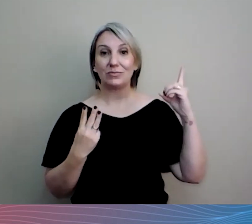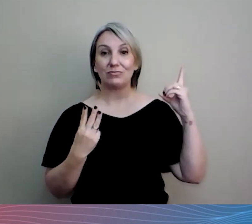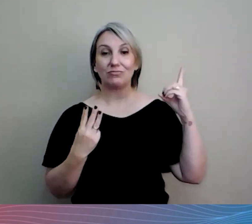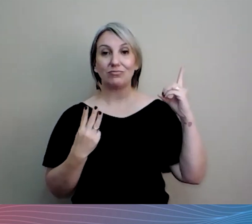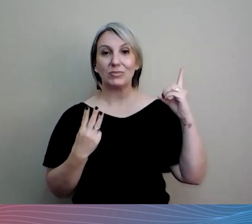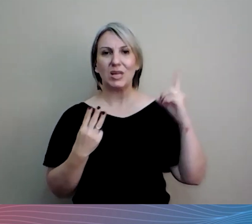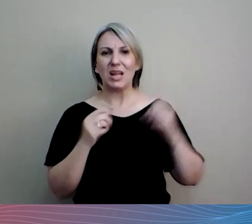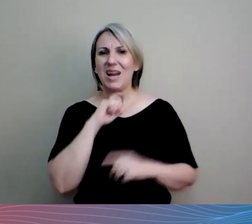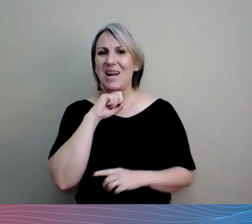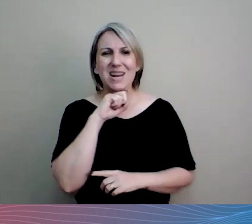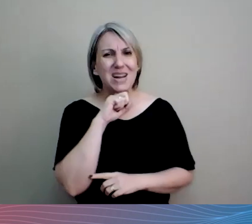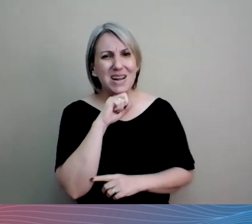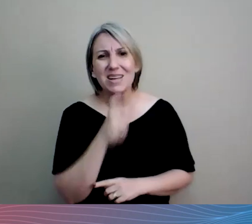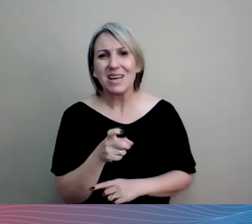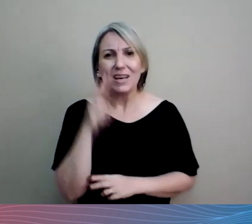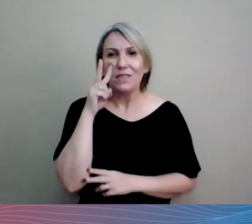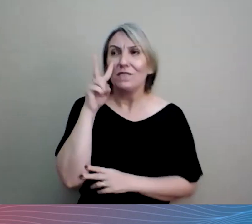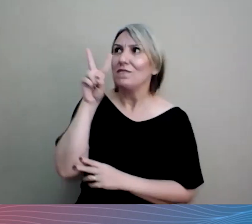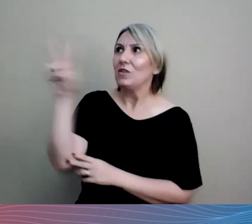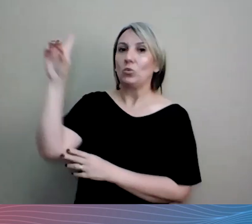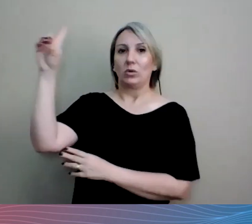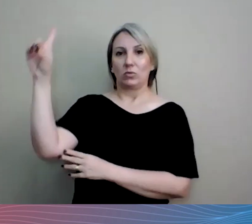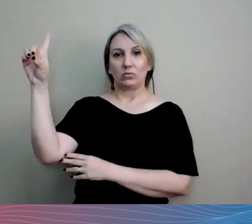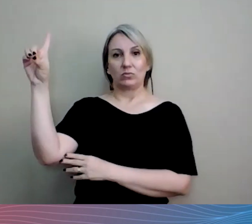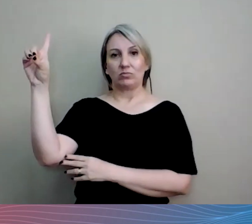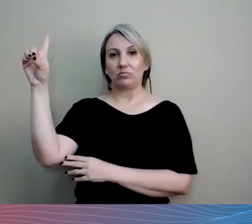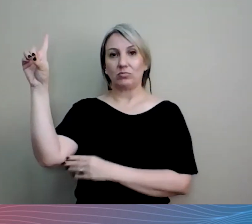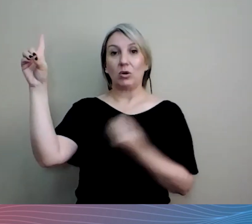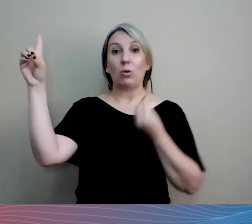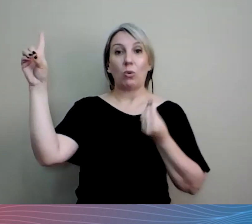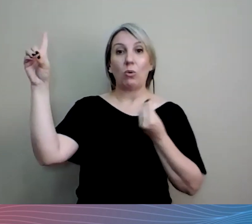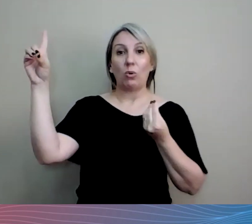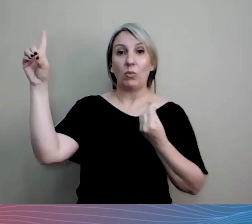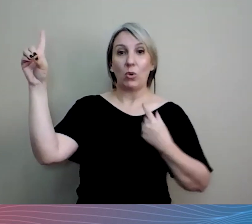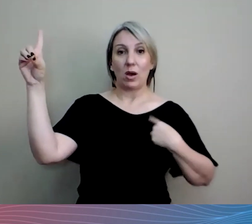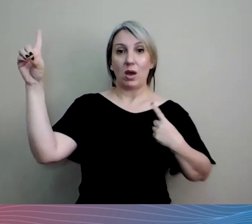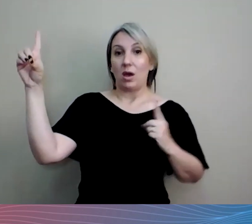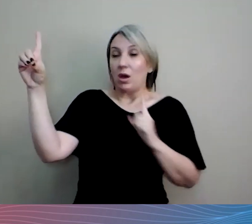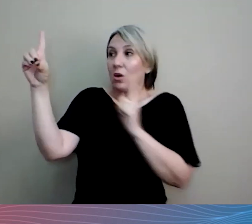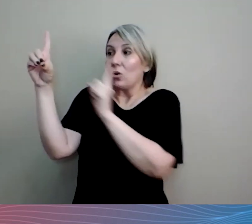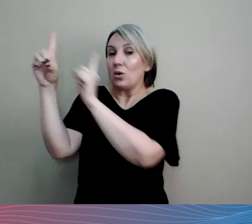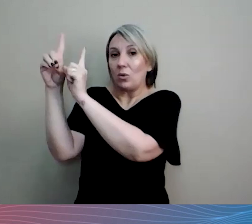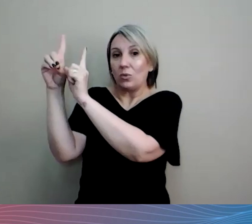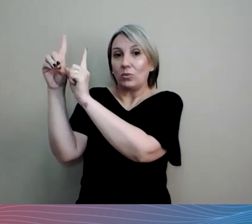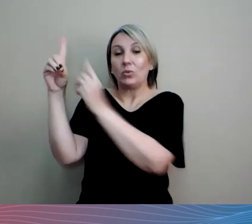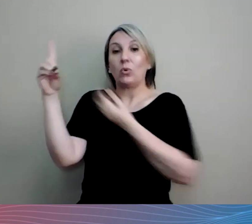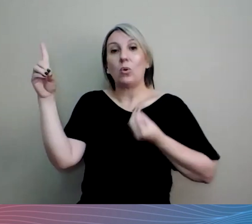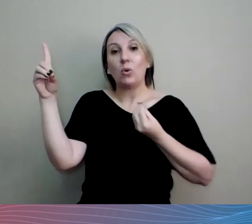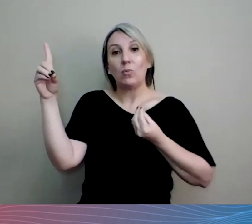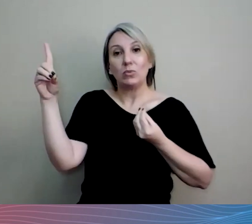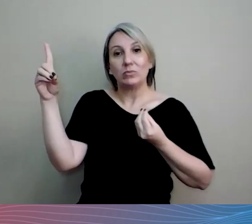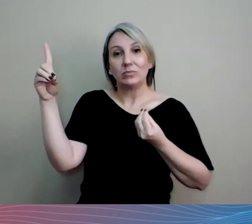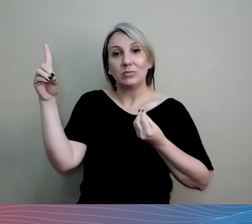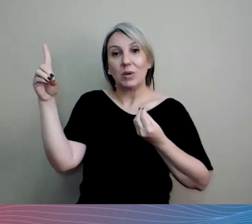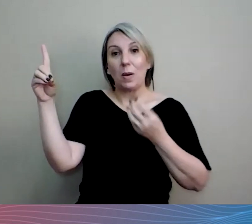Deus. Ninguém tem acesso a Deus. Não temos como nos chegar a Deus. E o nosso Deus é riquíssimo